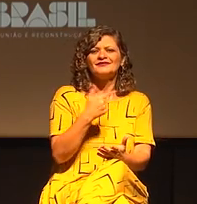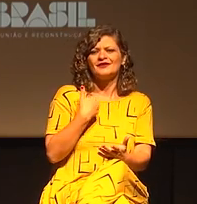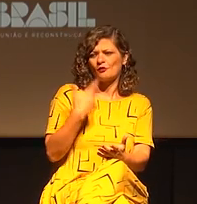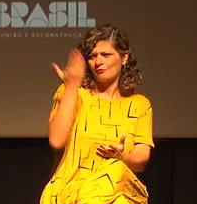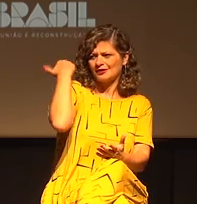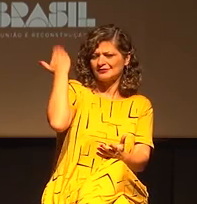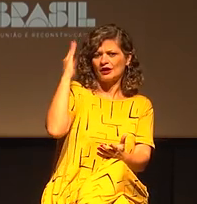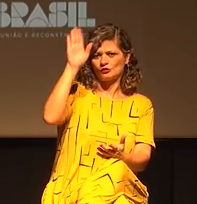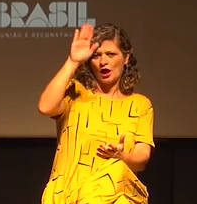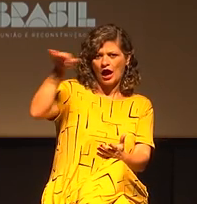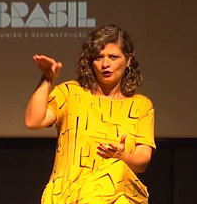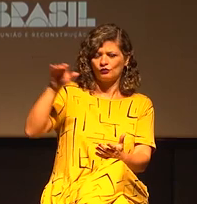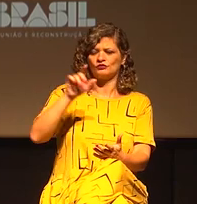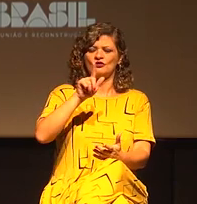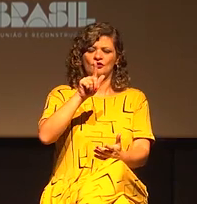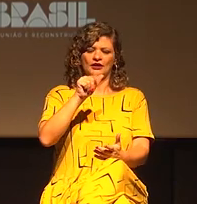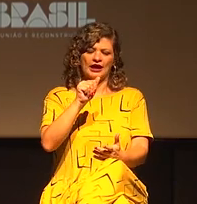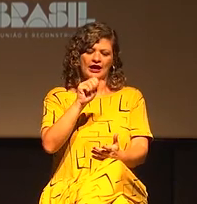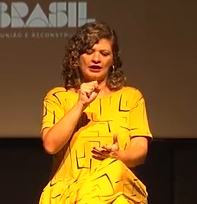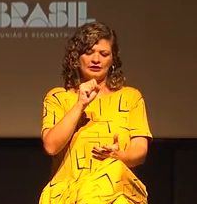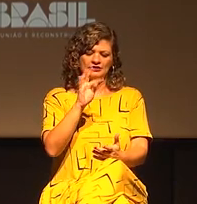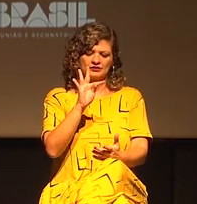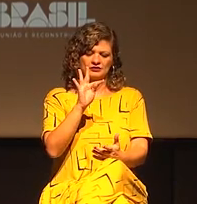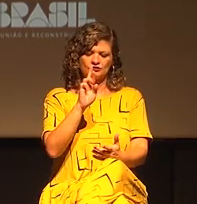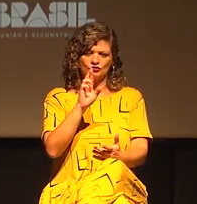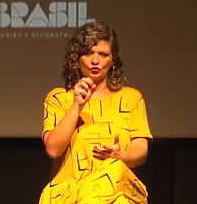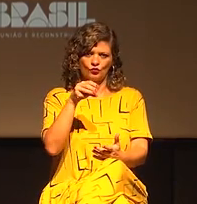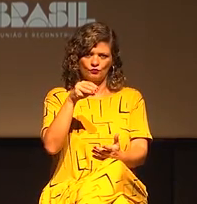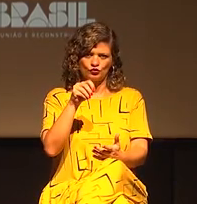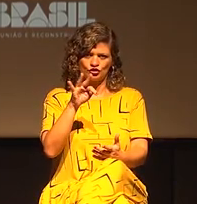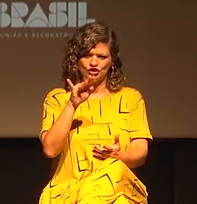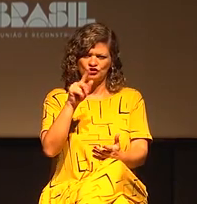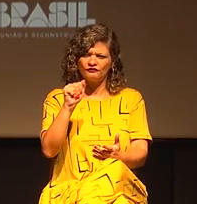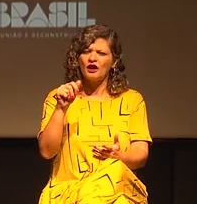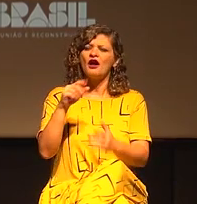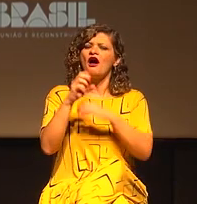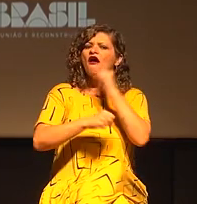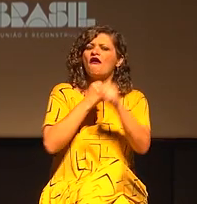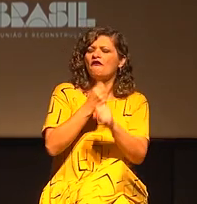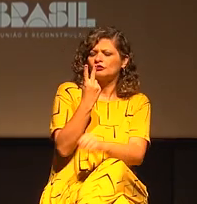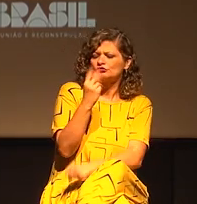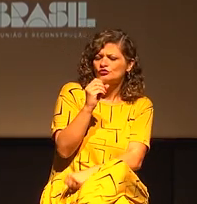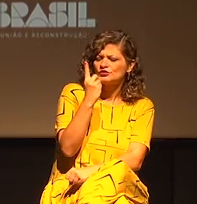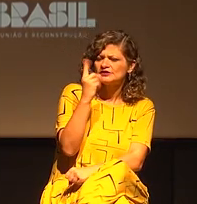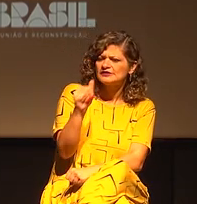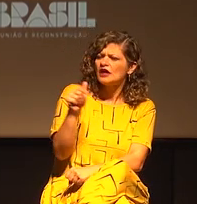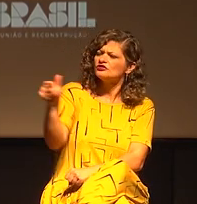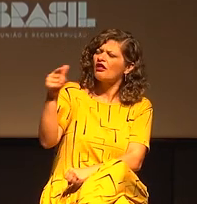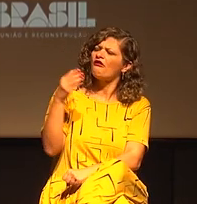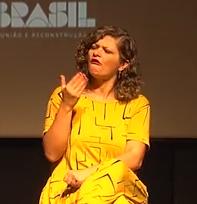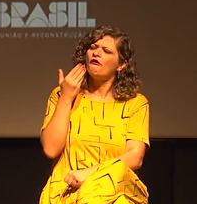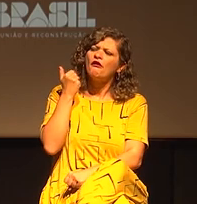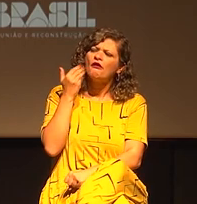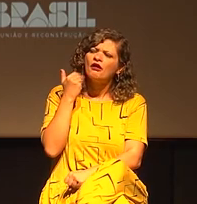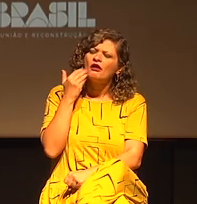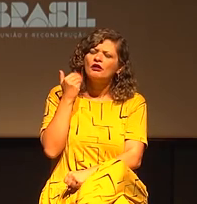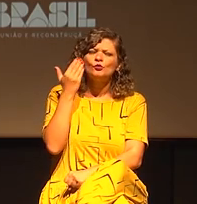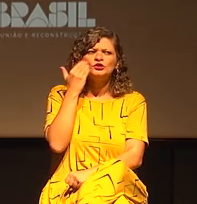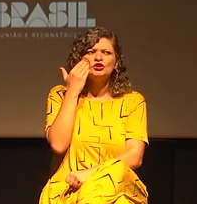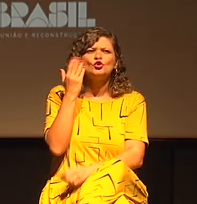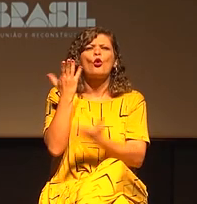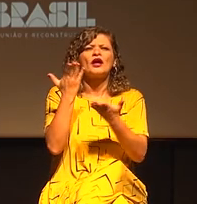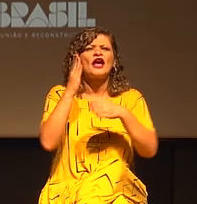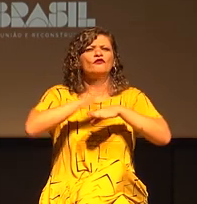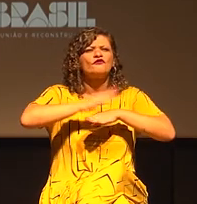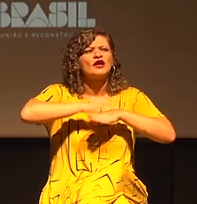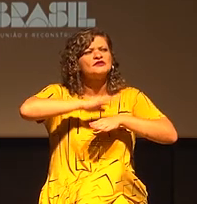gastromotiva em 2017 e ali eu entendi o que que eu queria fazer dentro da Gastronomia né o que por